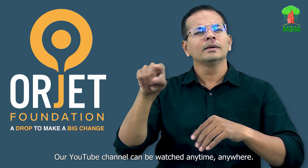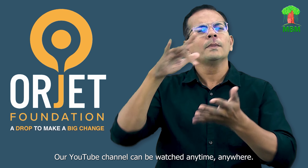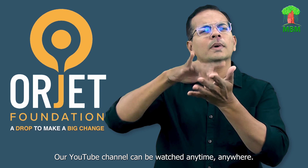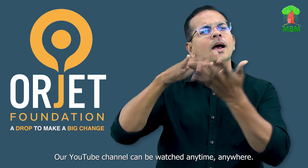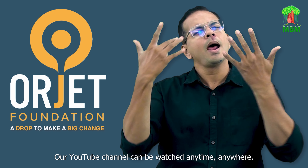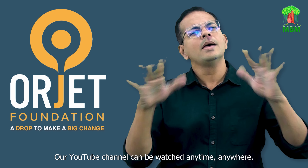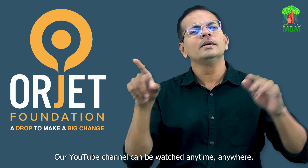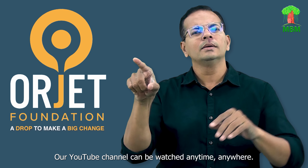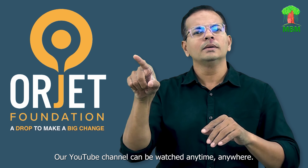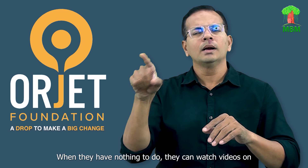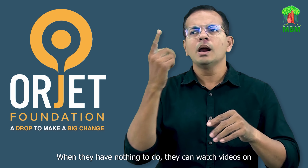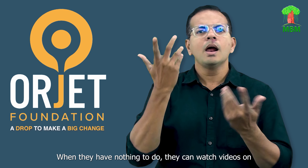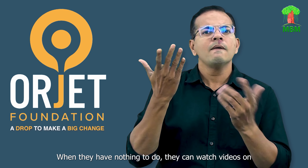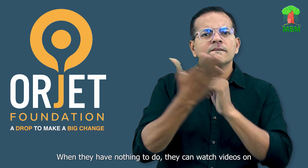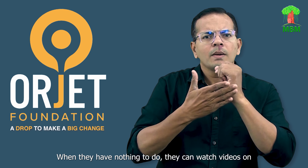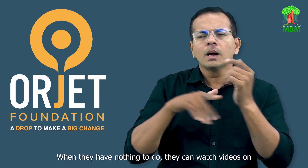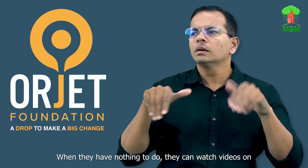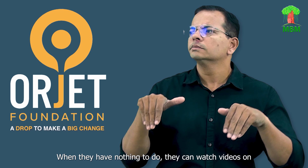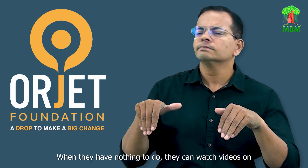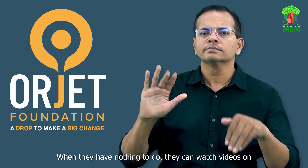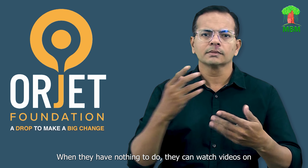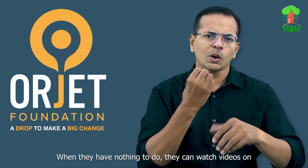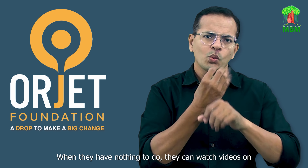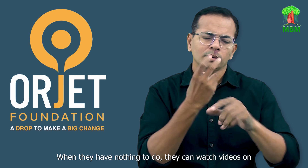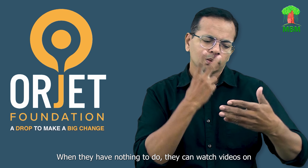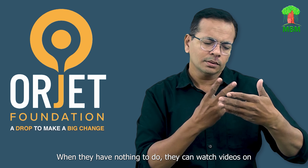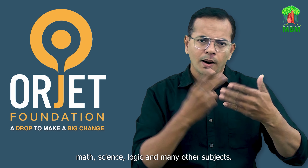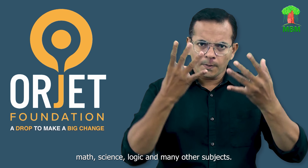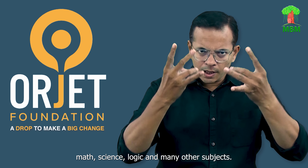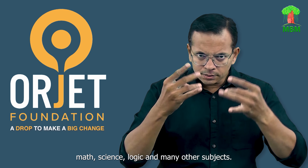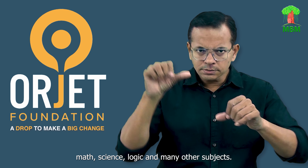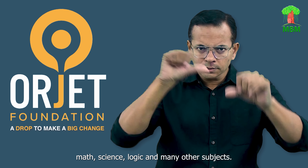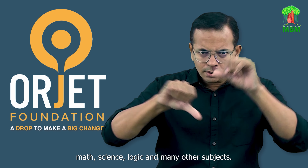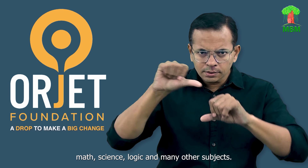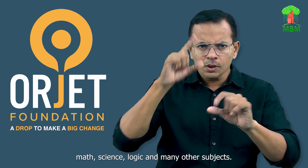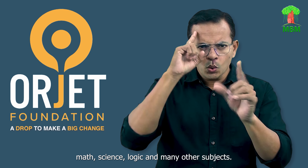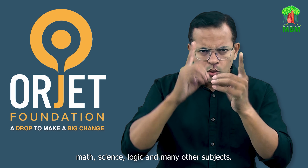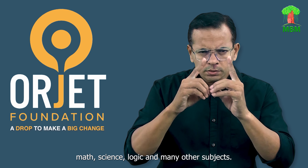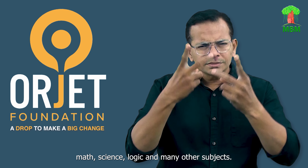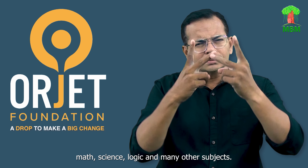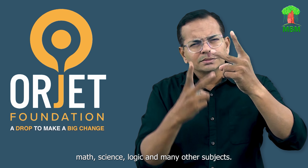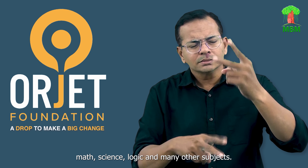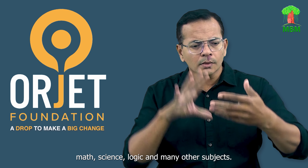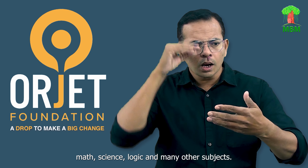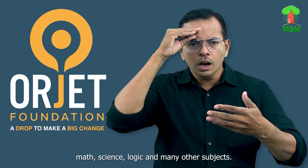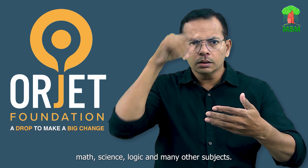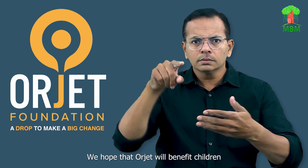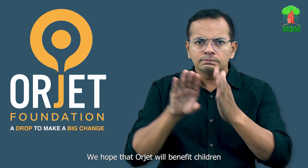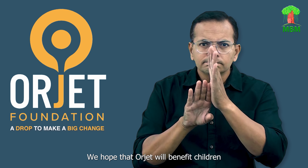कभी भी देख सकते हैं, जब उनके पास समय हो, तो मैट्स, साइन्स, लॉजिक और बाकी विश्ववे पर हमारे विडियो देखकर वो सीख सकते